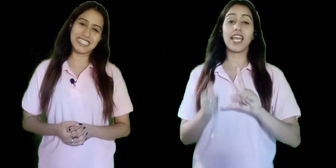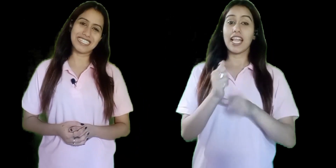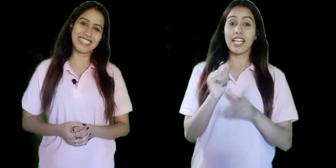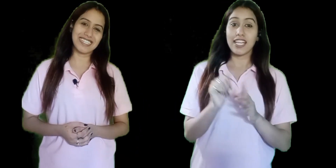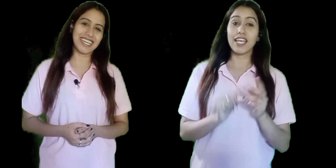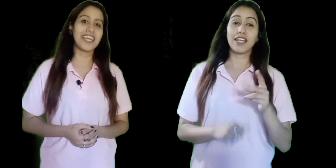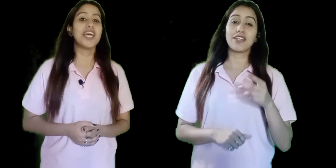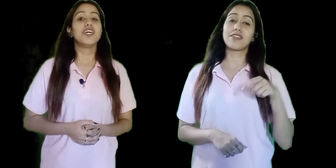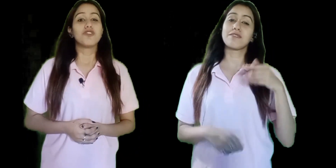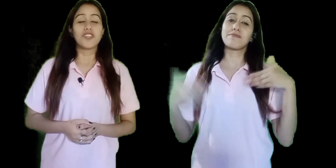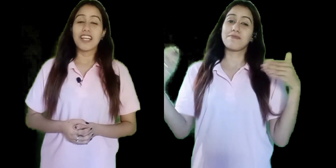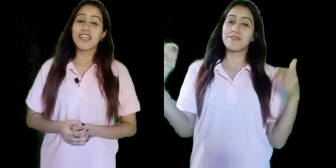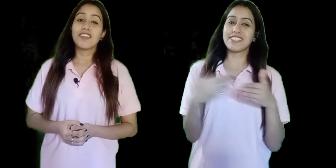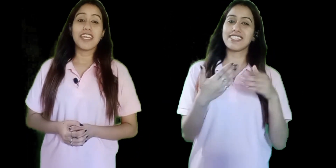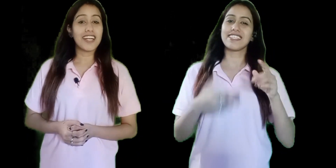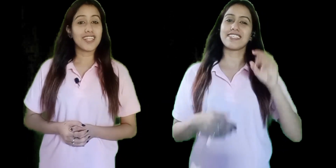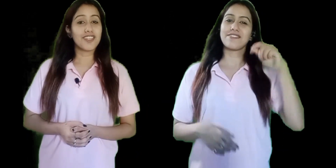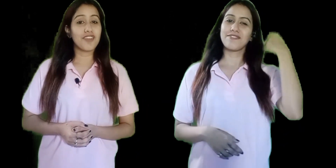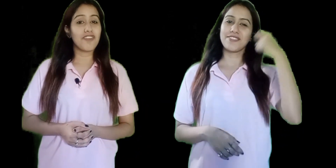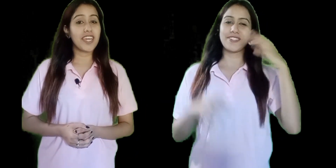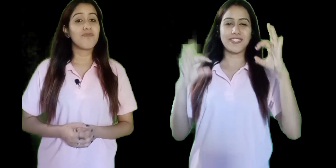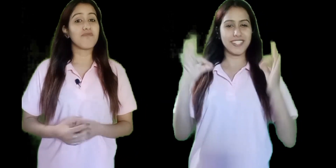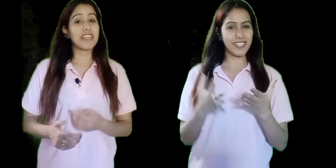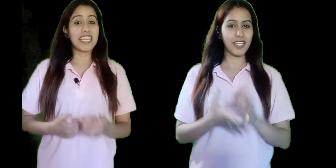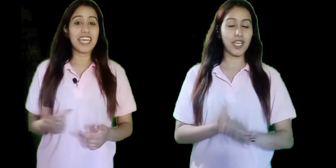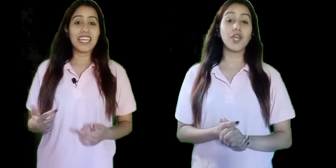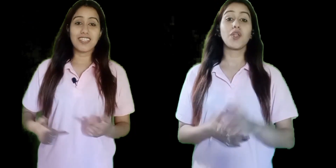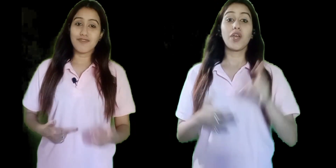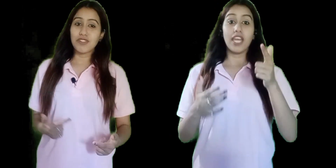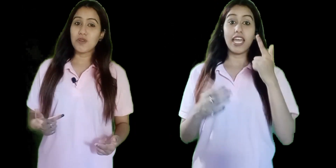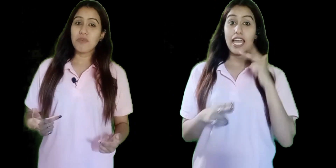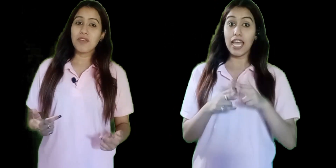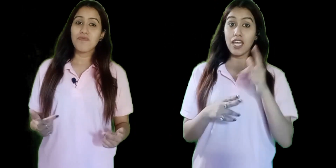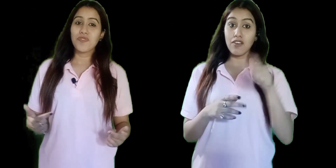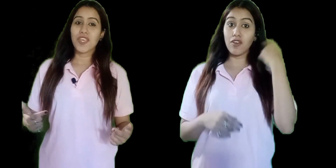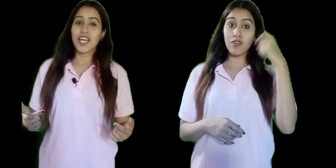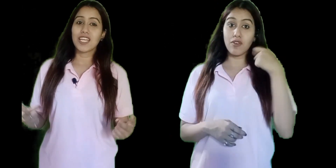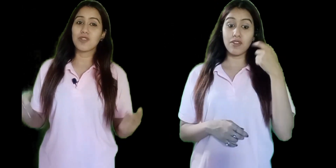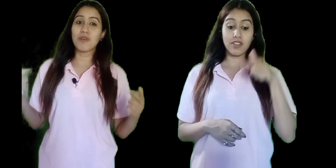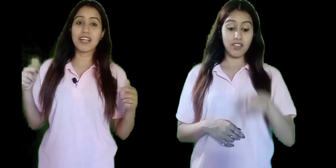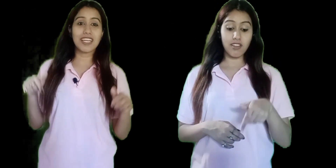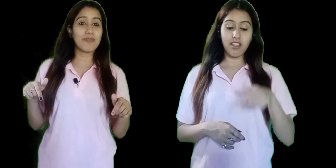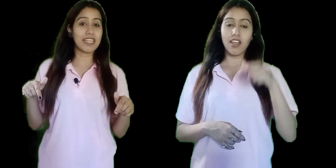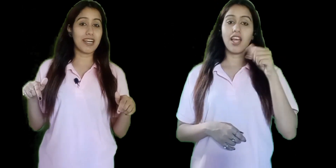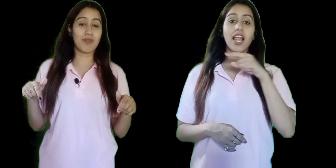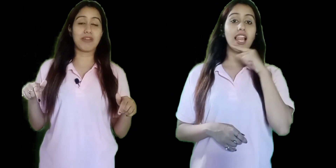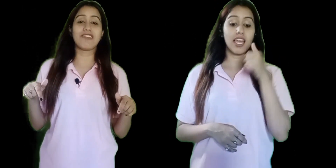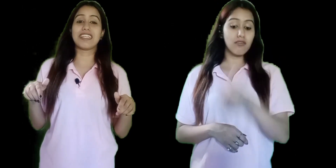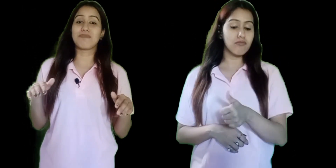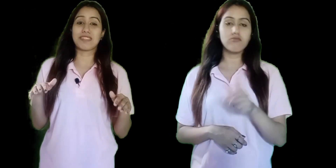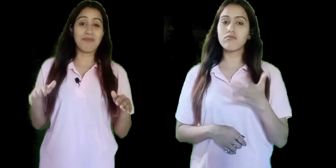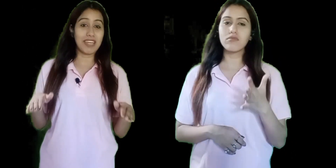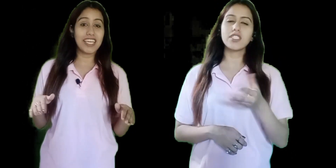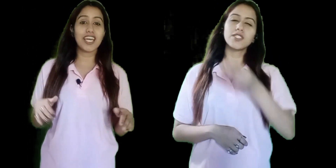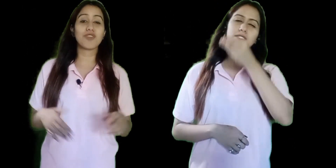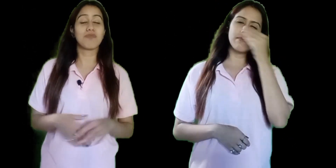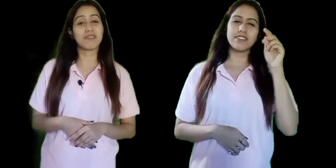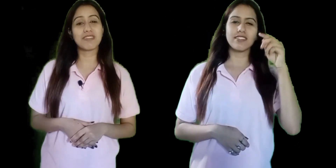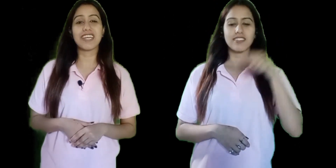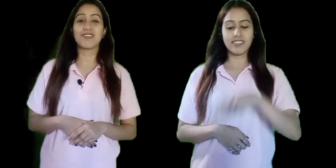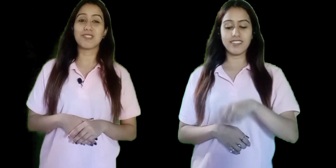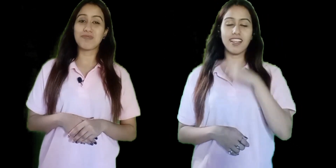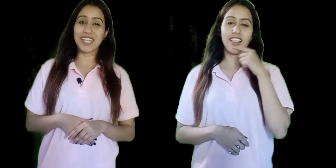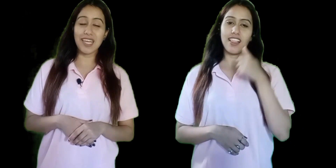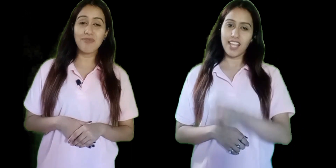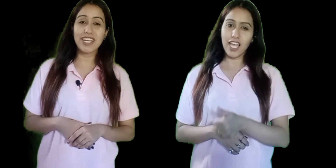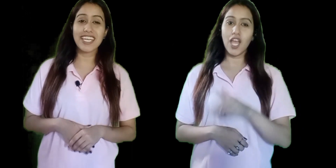को हासिल कर सकें। तो चलिए देर ना करते हुए मिलते हैं नेक्स्ट वीडियो में। तो अगर अभी तक आपने मेरा चैनल सब्सक्राइब नहीं किया तो प्लीज़